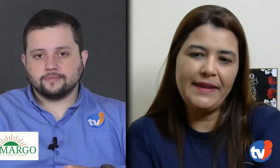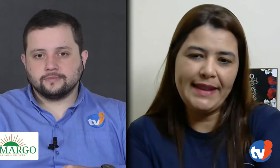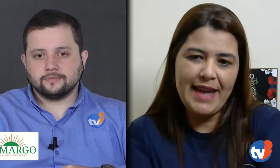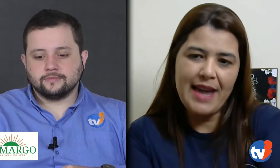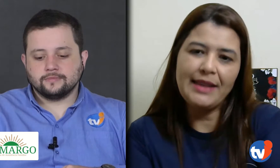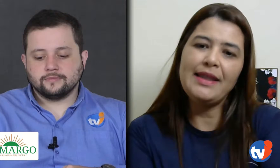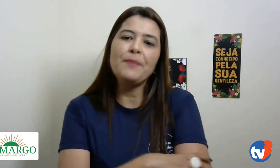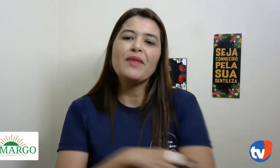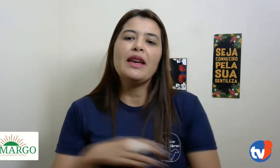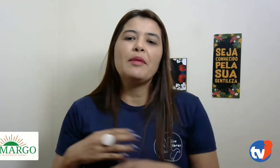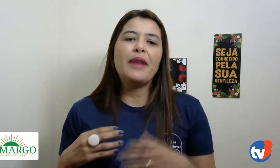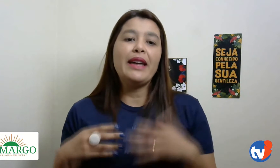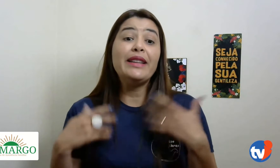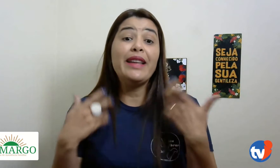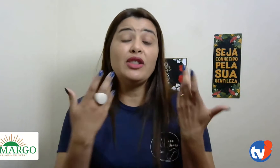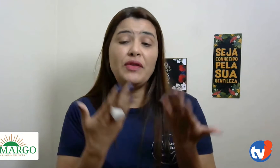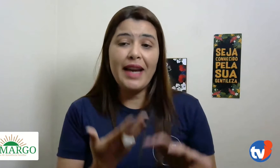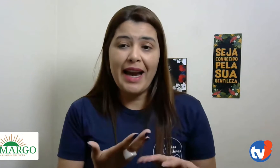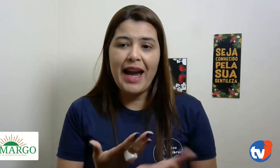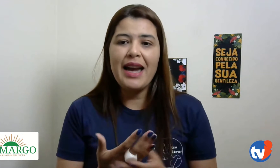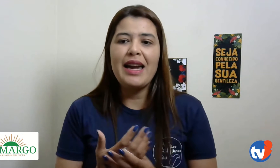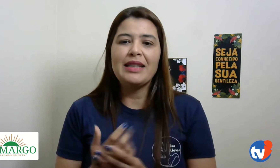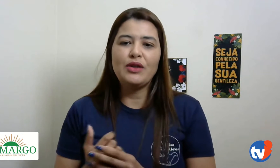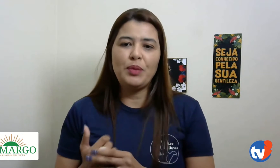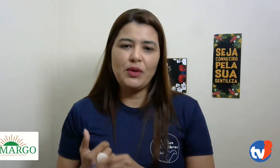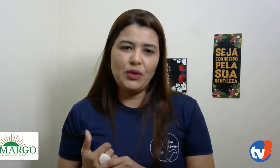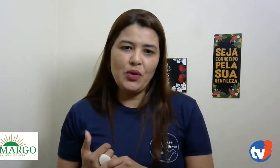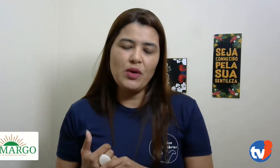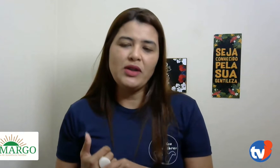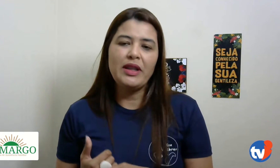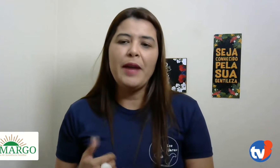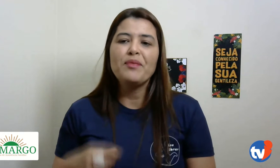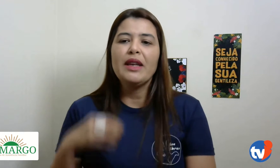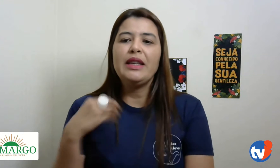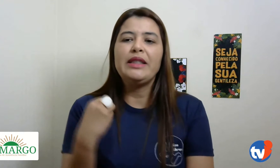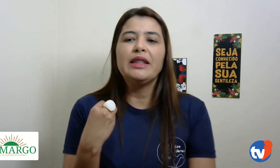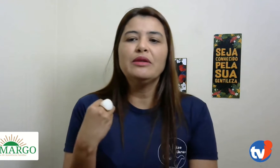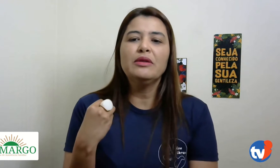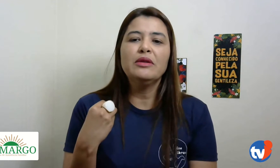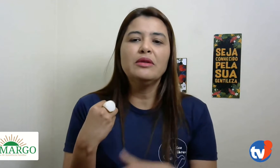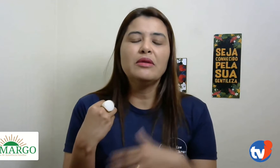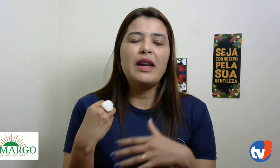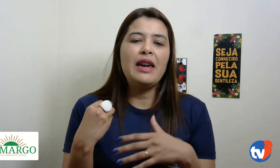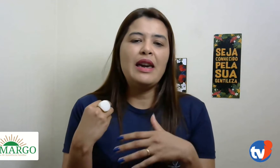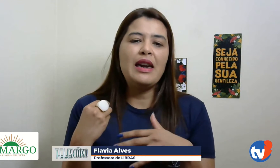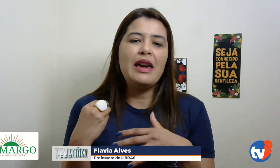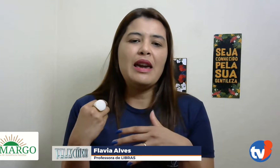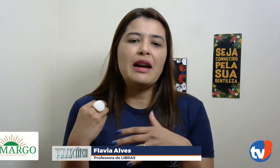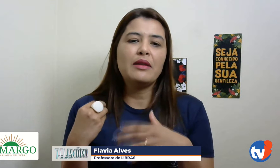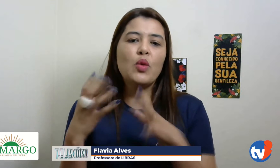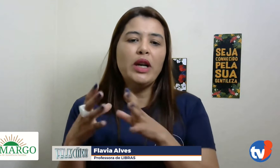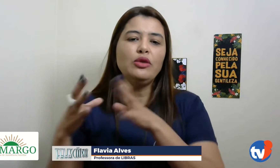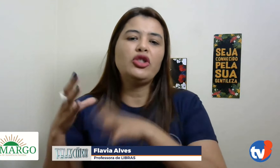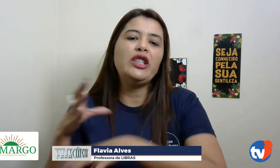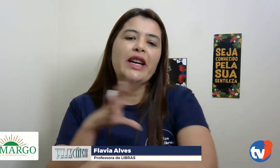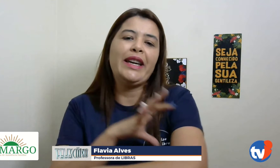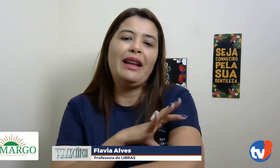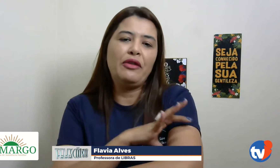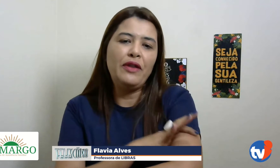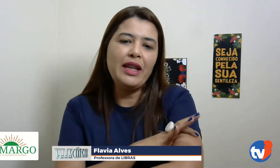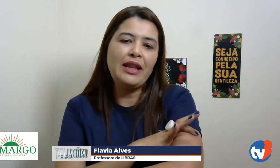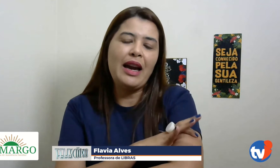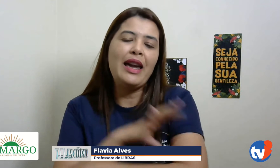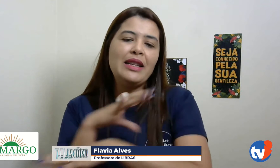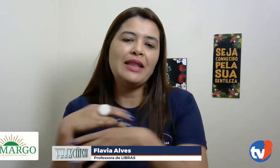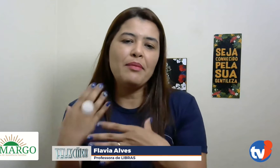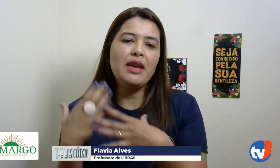pessoas com deficiência para identificar essas pessoas, né? Então, quando tinha